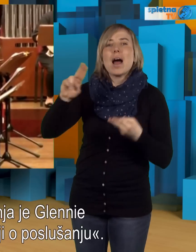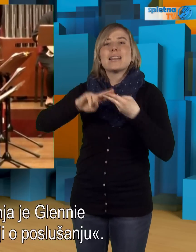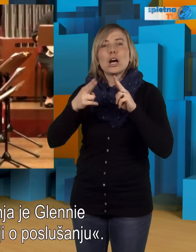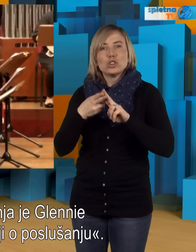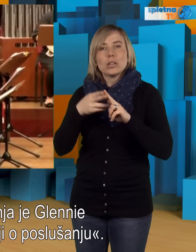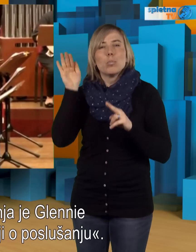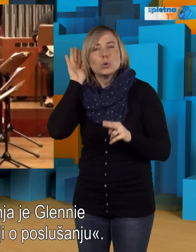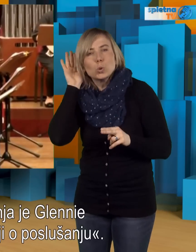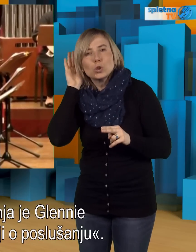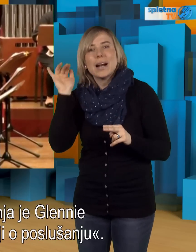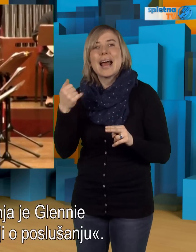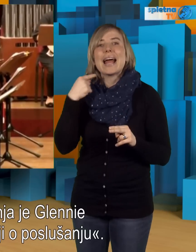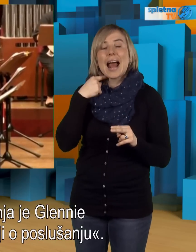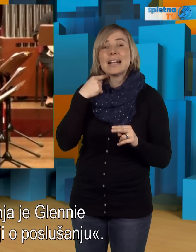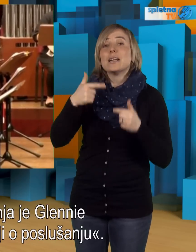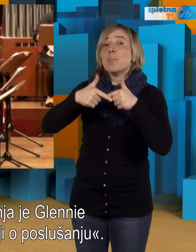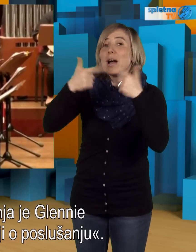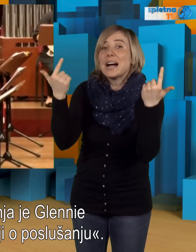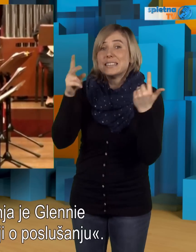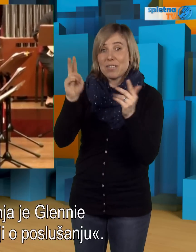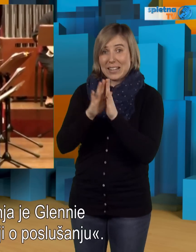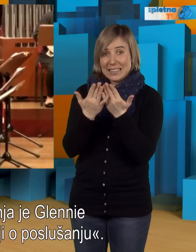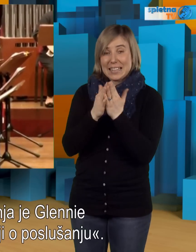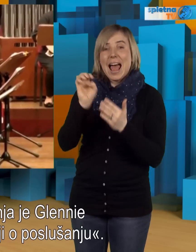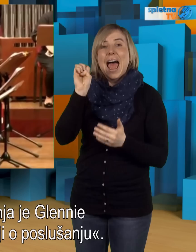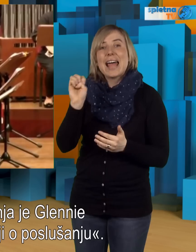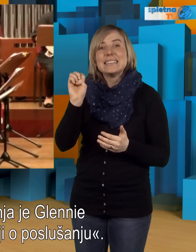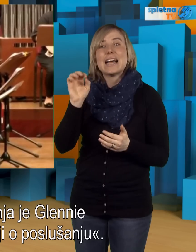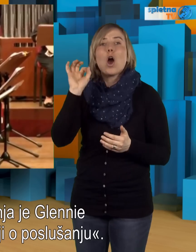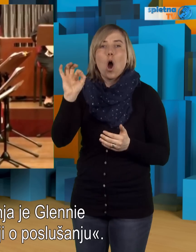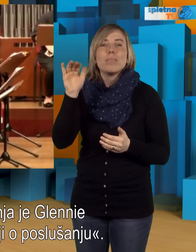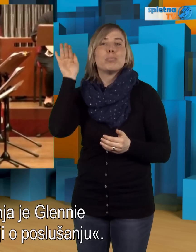Svoj način poslušanja je Glennie pojasnila v knjigi Esej o poslušanju.